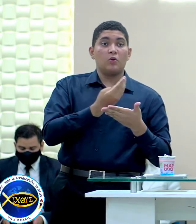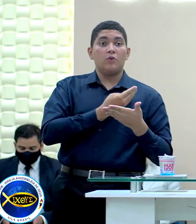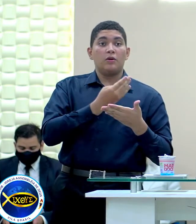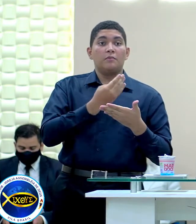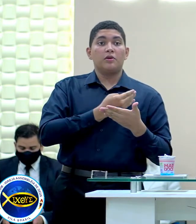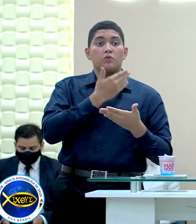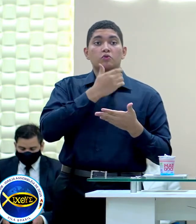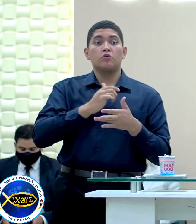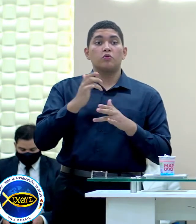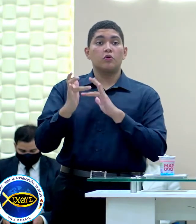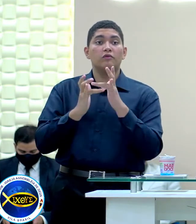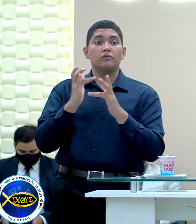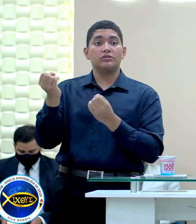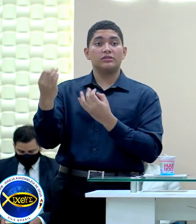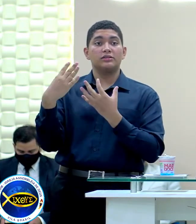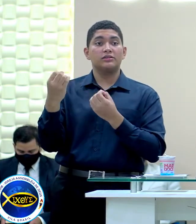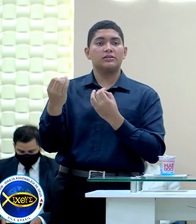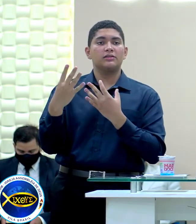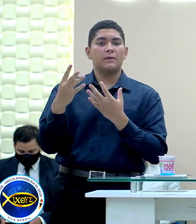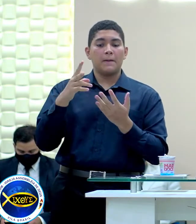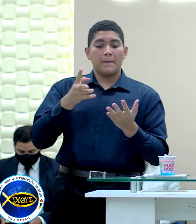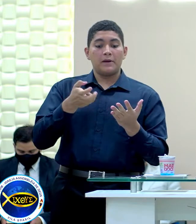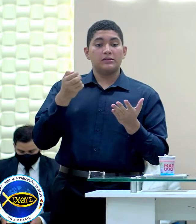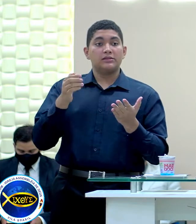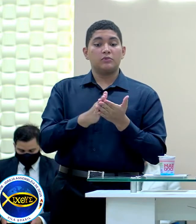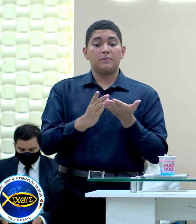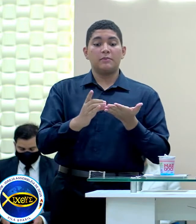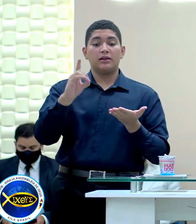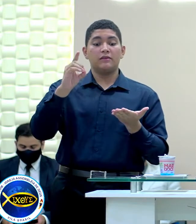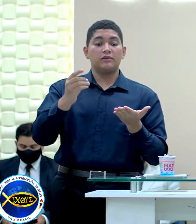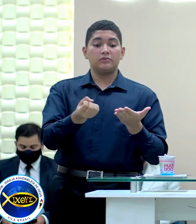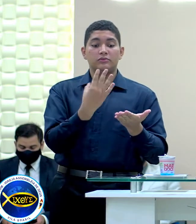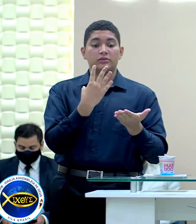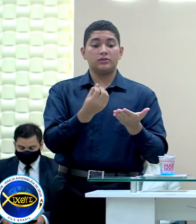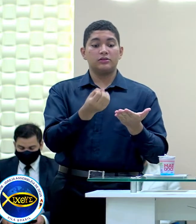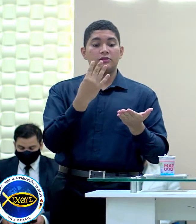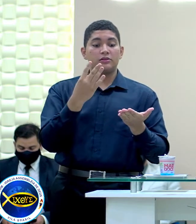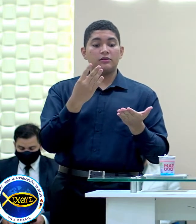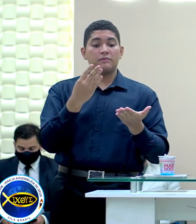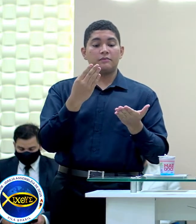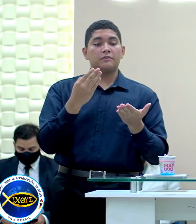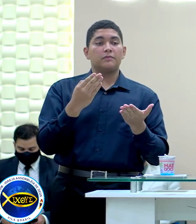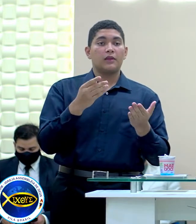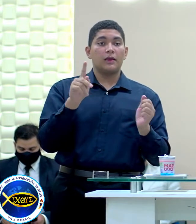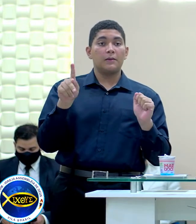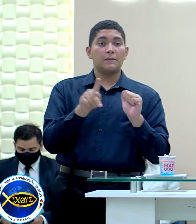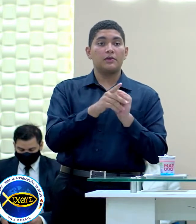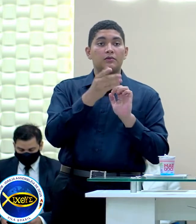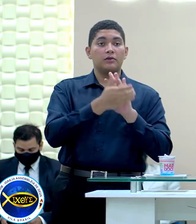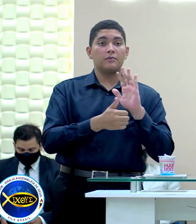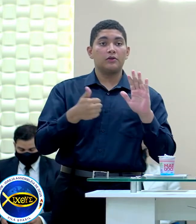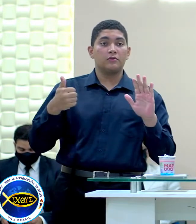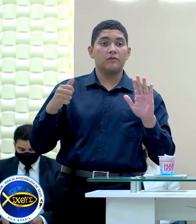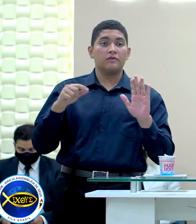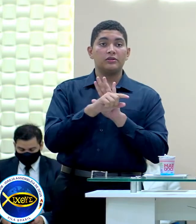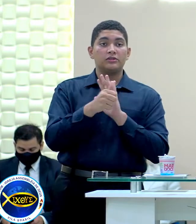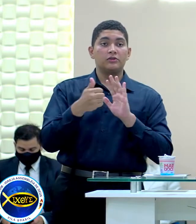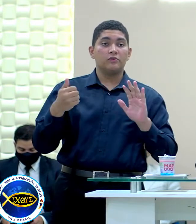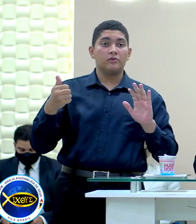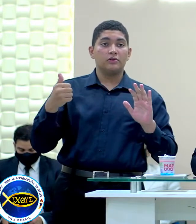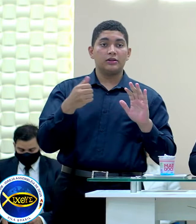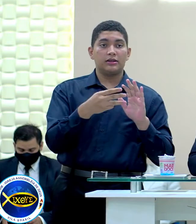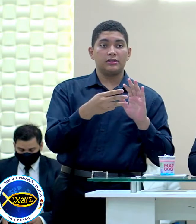ensina. Olha o que a palavra do Senhor nos diz ainda na 1 de Pedro, capítulo 1, versículo de número